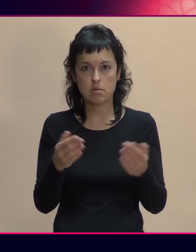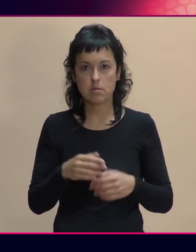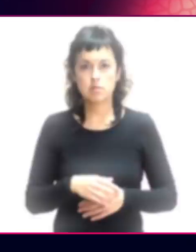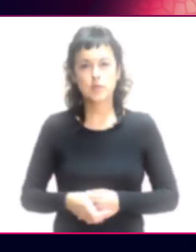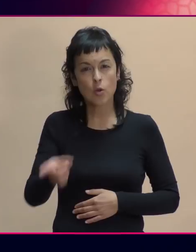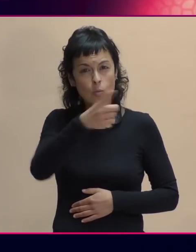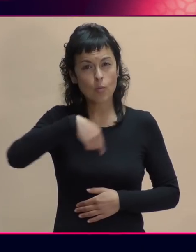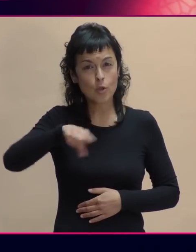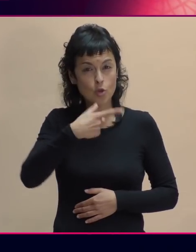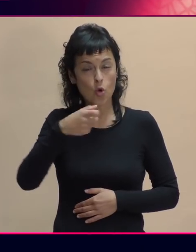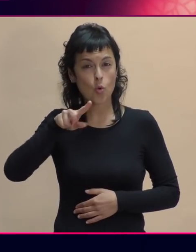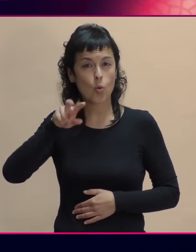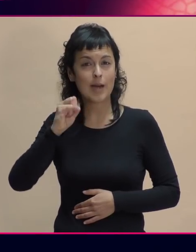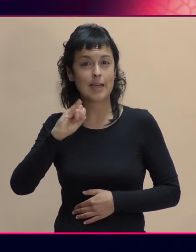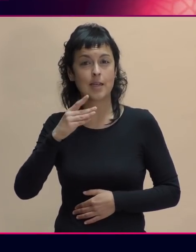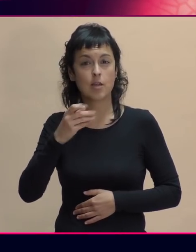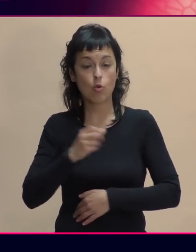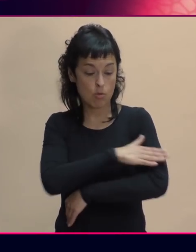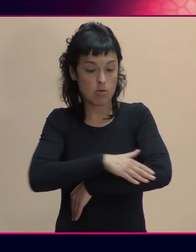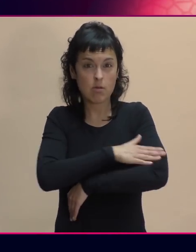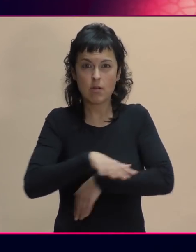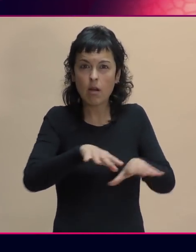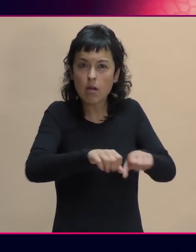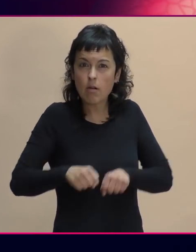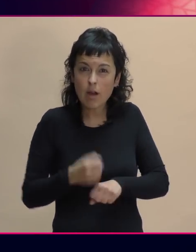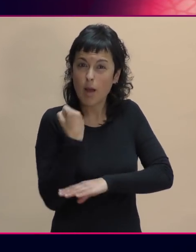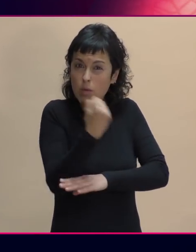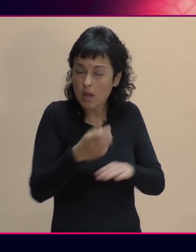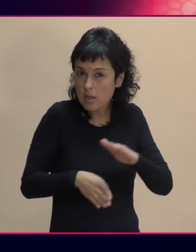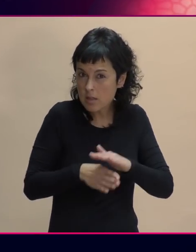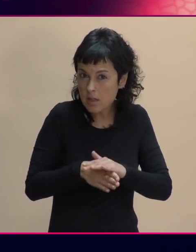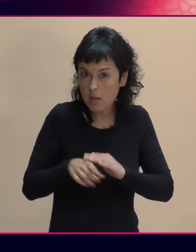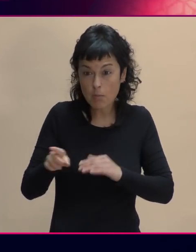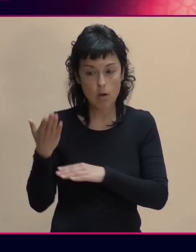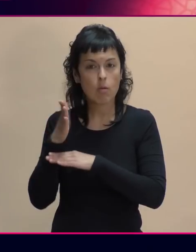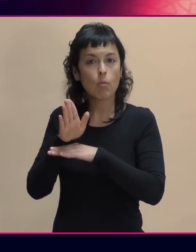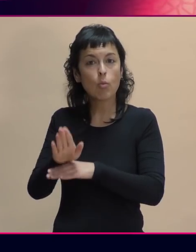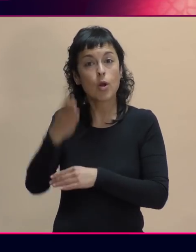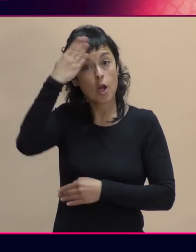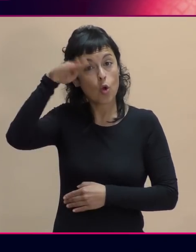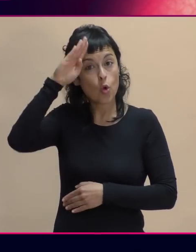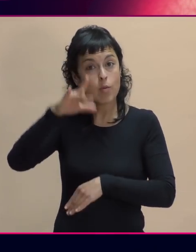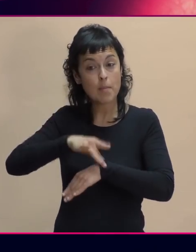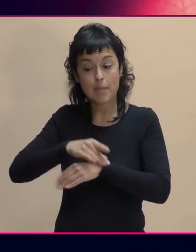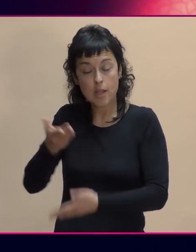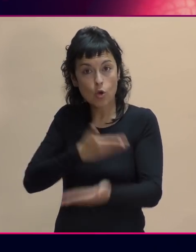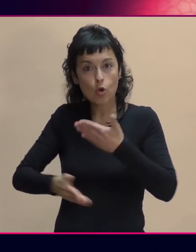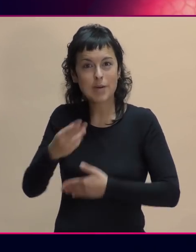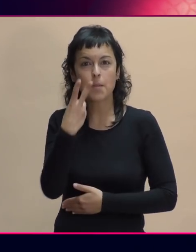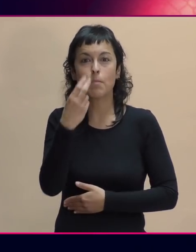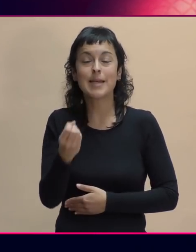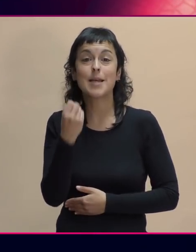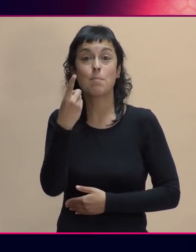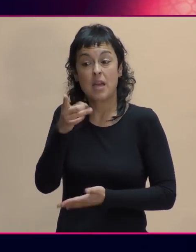muertes van ustedes a seguir respaldando al golpista Juan guaidó cuando propone expulsar a los 20.000 cooperantes